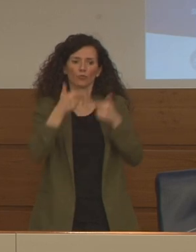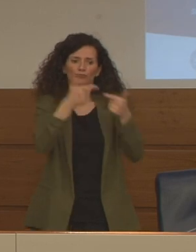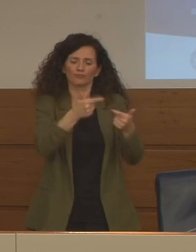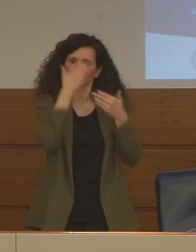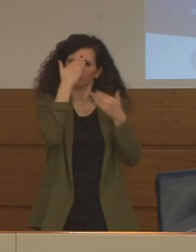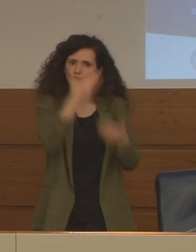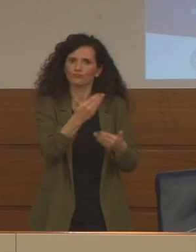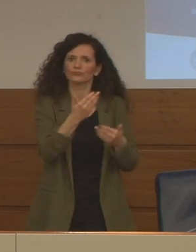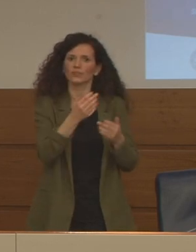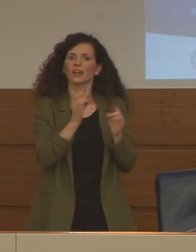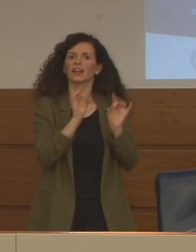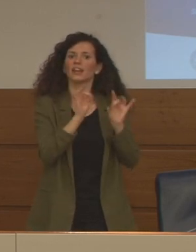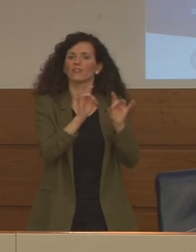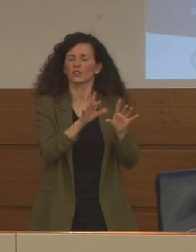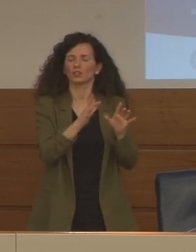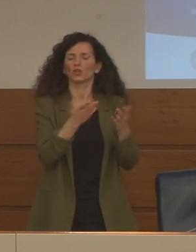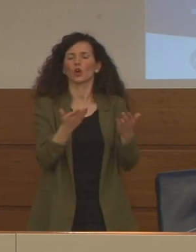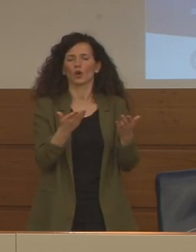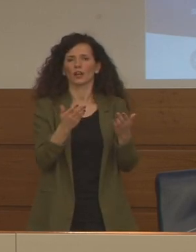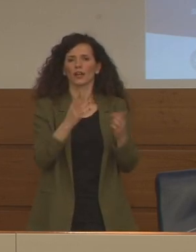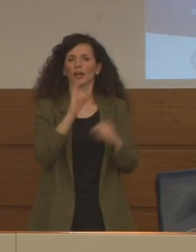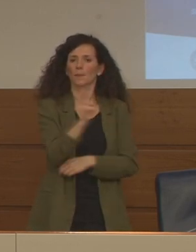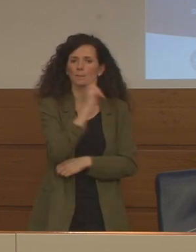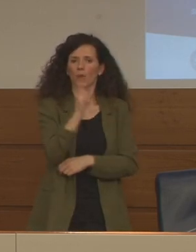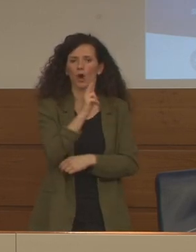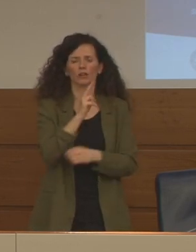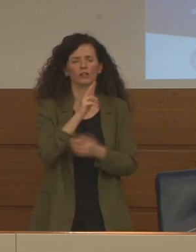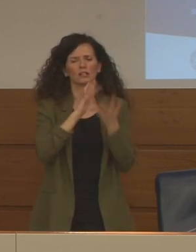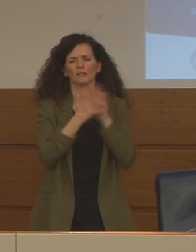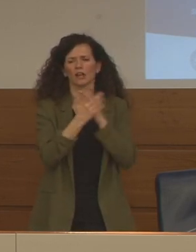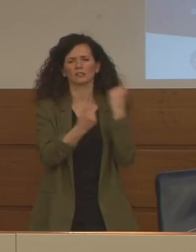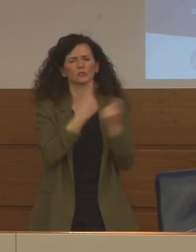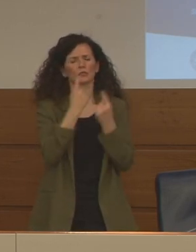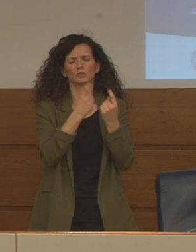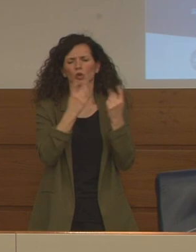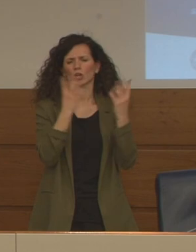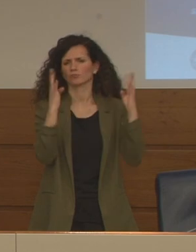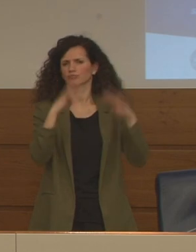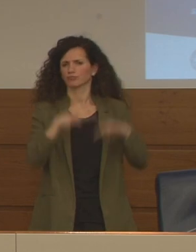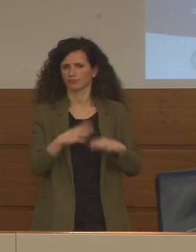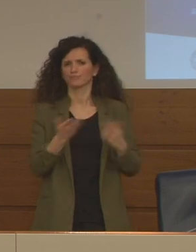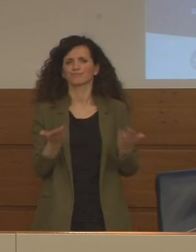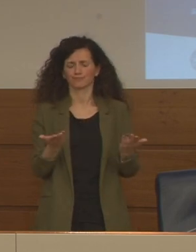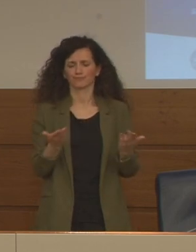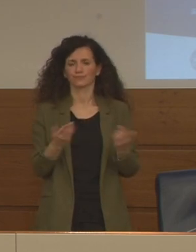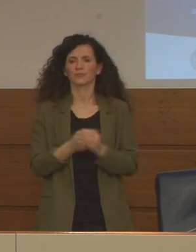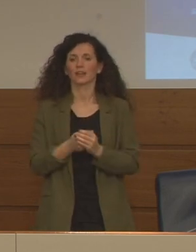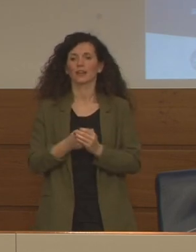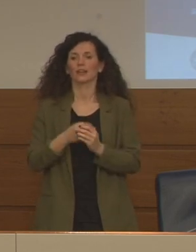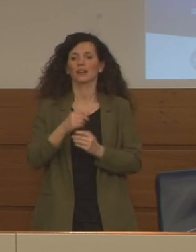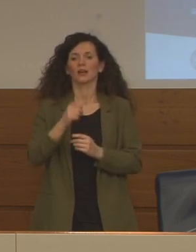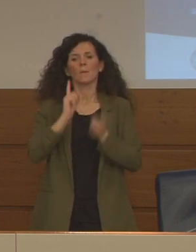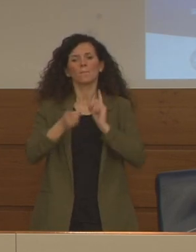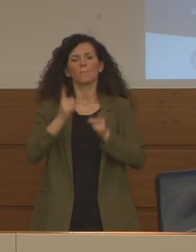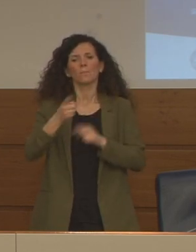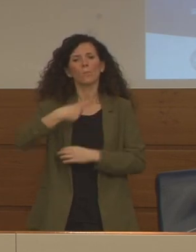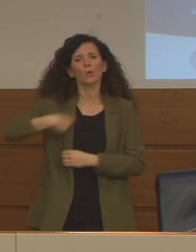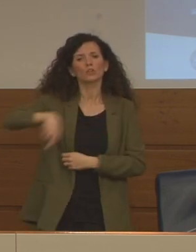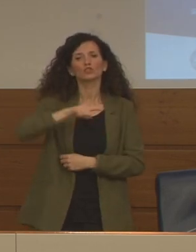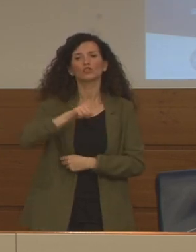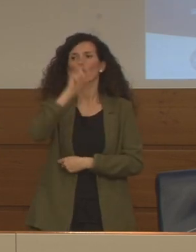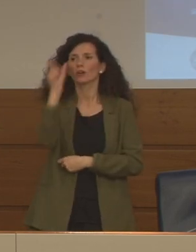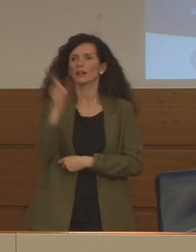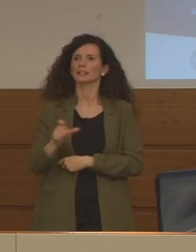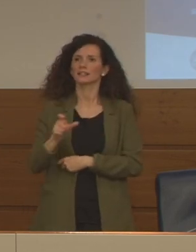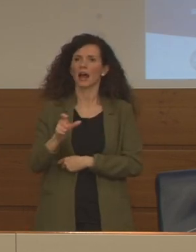la situazione questo è un primo elemento molto importante qui la struttura media di età media della nostra popolazione certamente